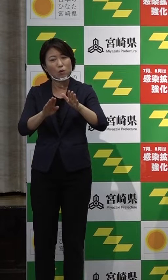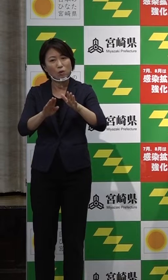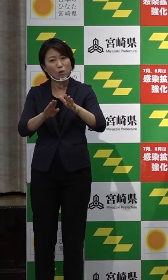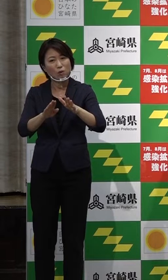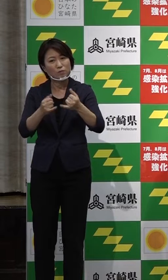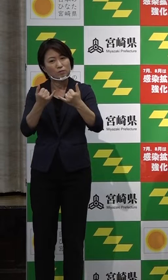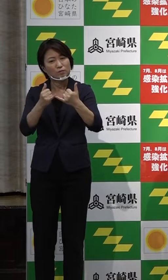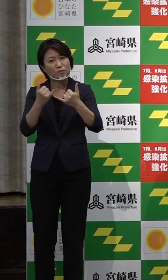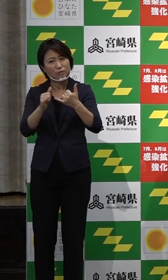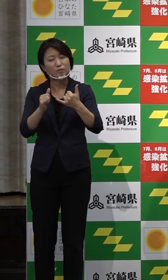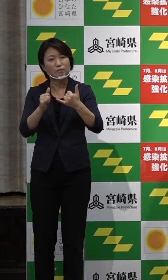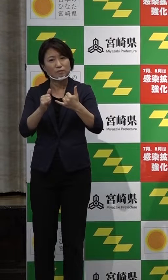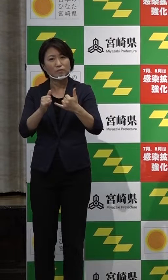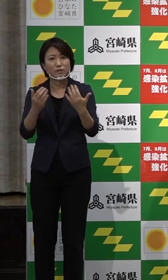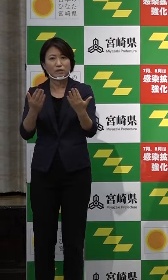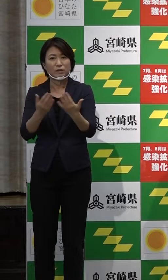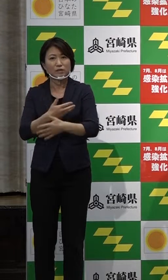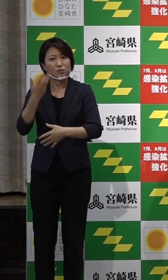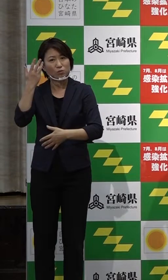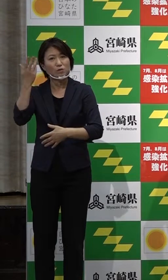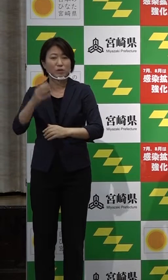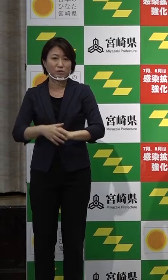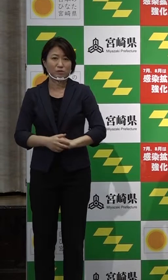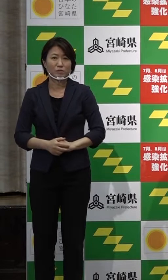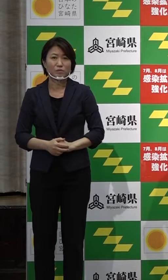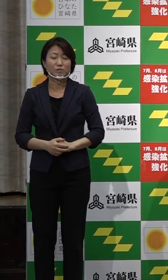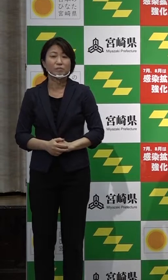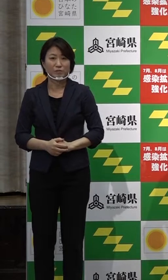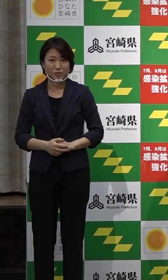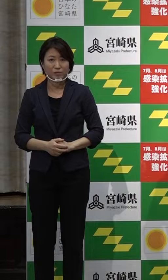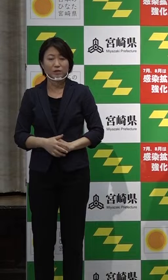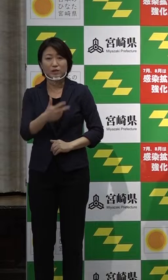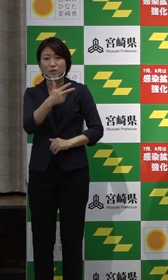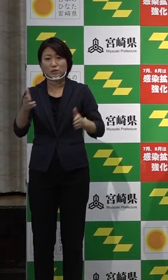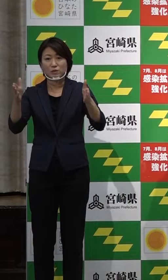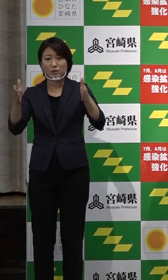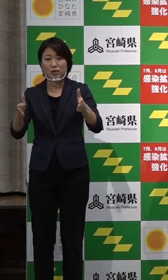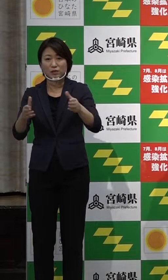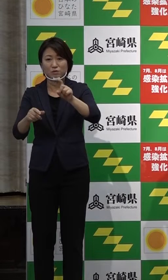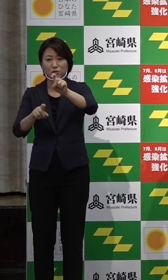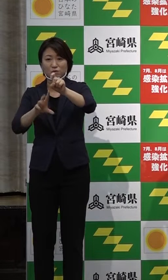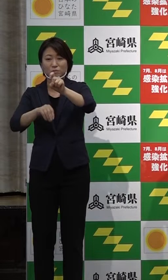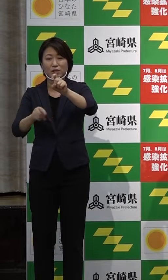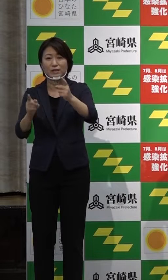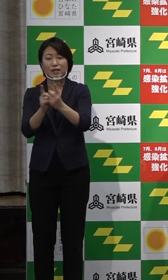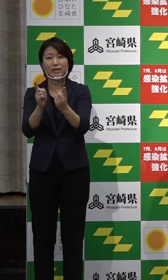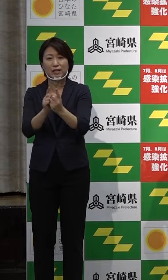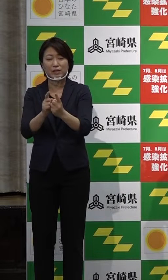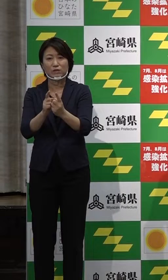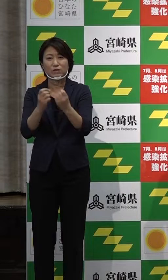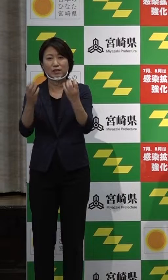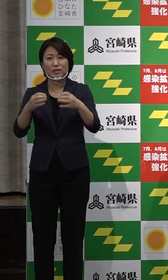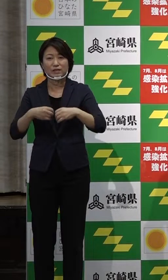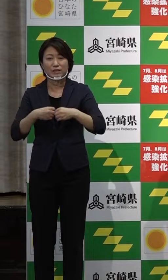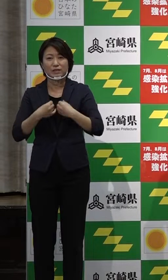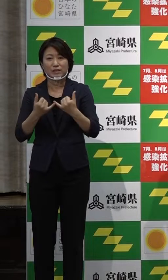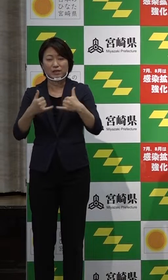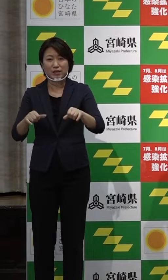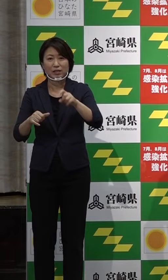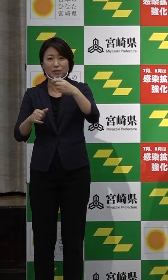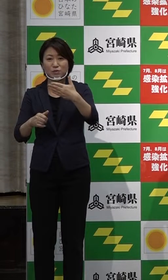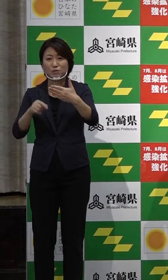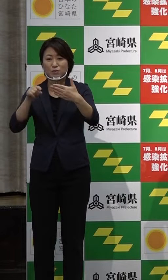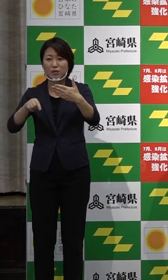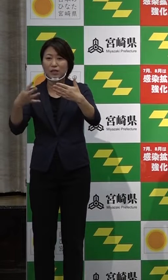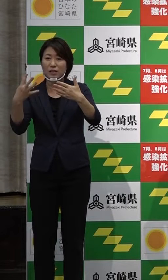ているという実感であります。直近週間10万人当たりの感染者数が 9.4 人まで今